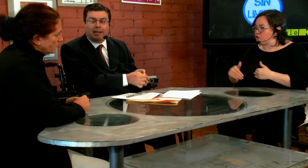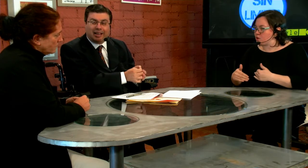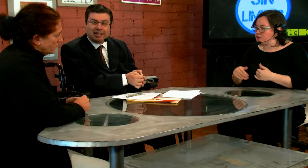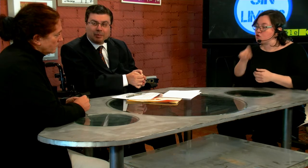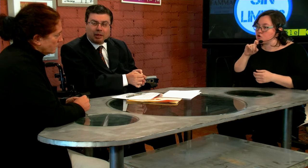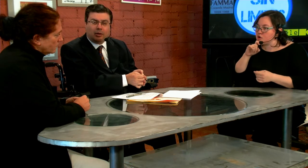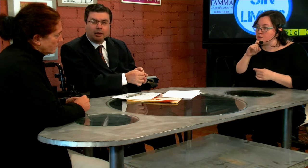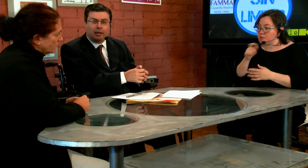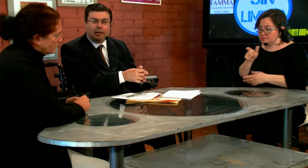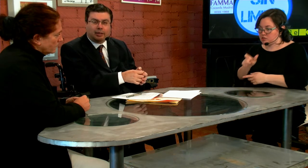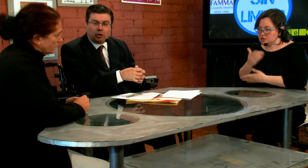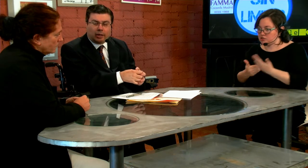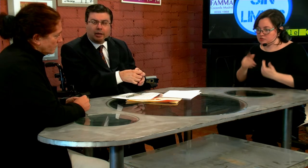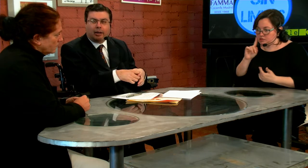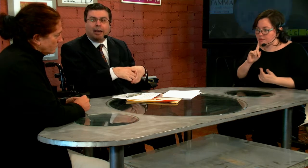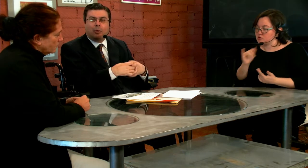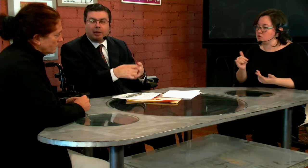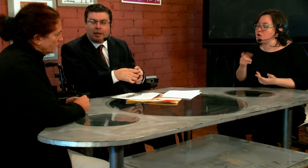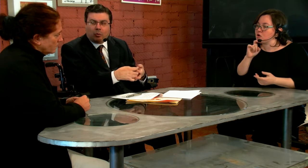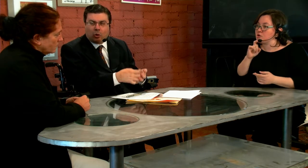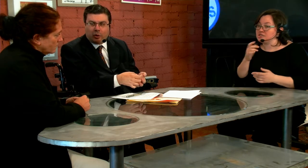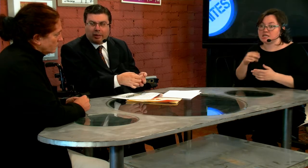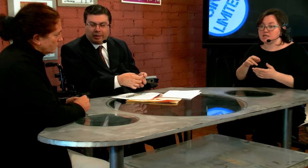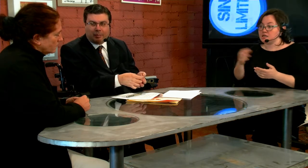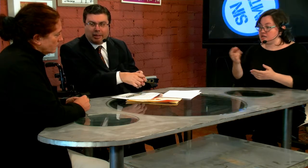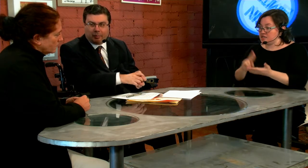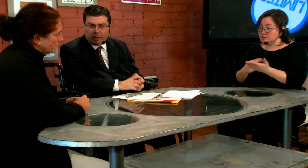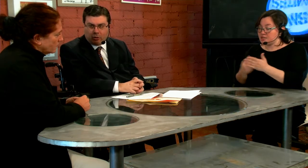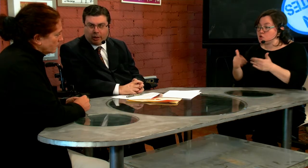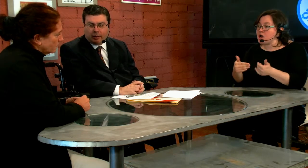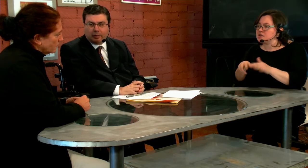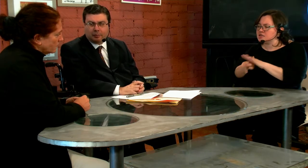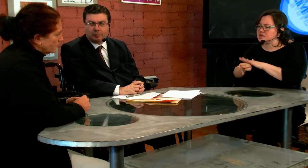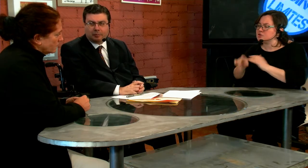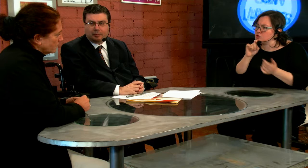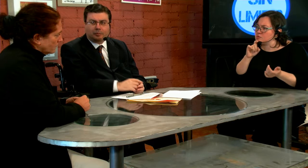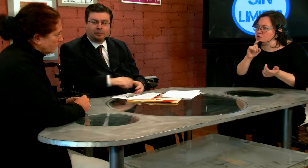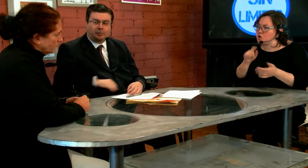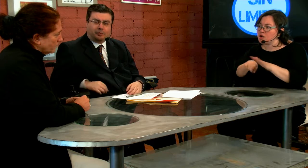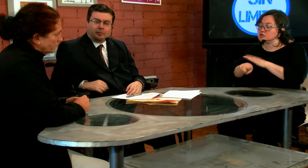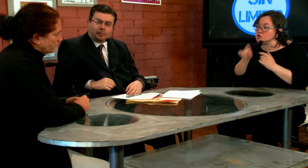auditiva que tengan ese medio? Y si no lo tienen, ¿qué pueden hacer y cómo lo deben tramitar para que lo tengan?